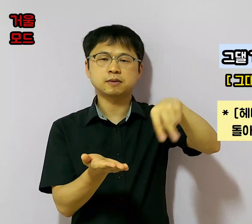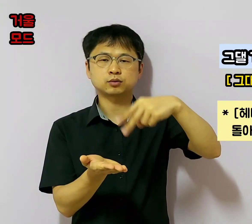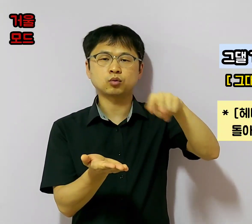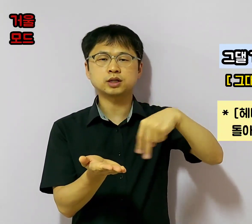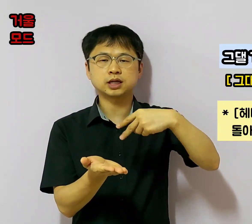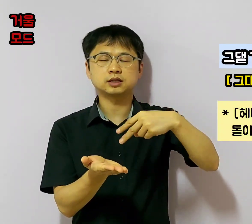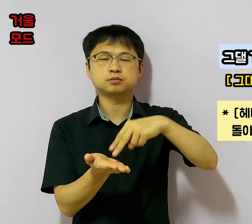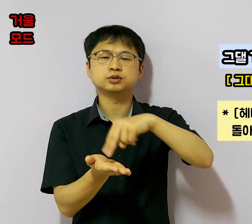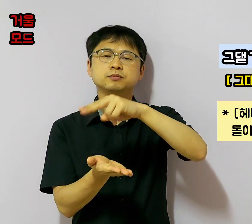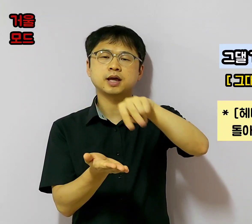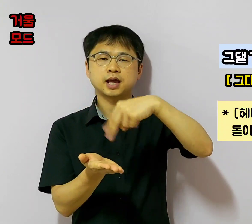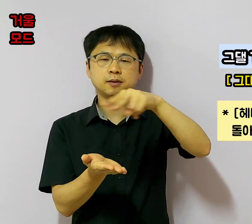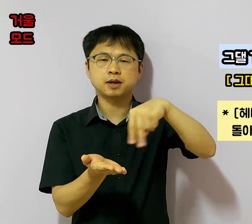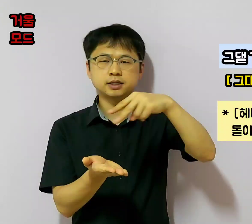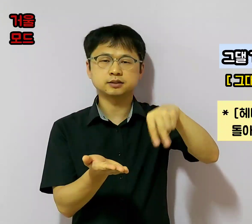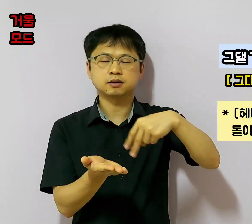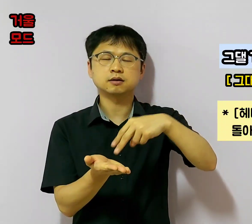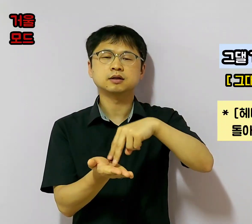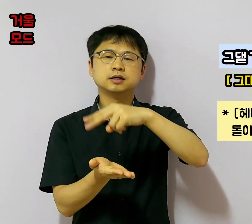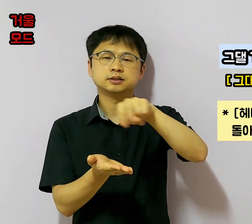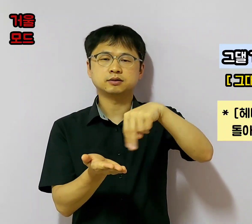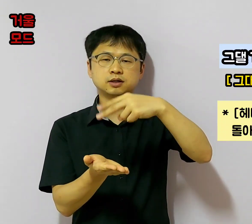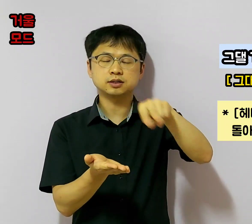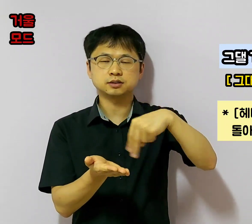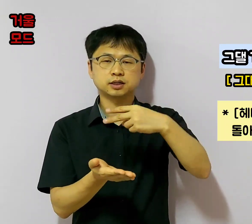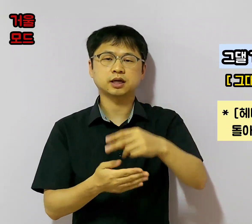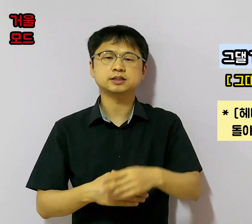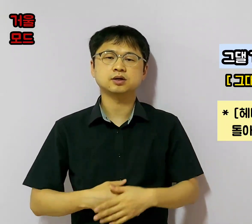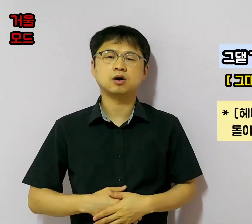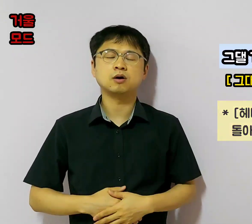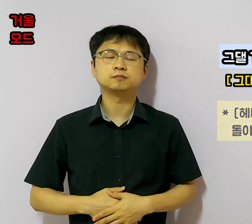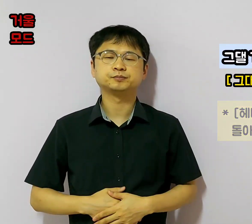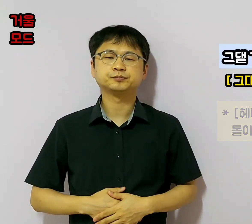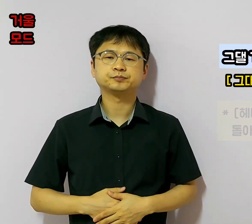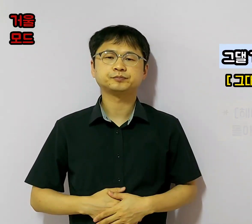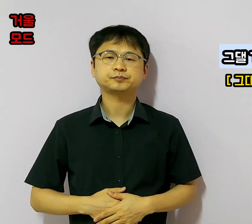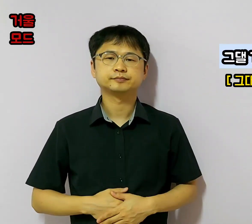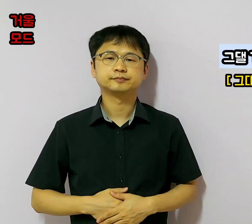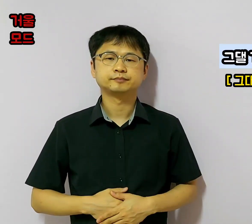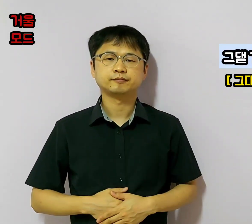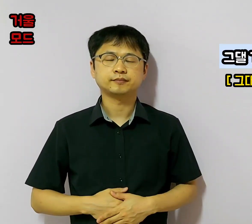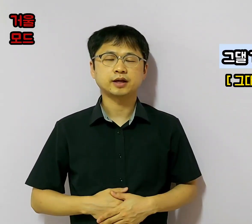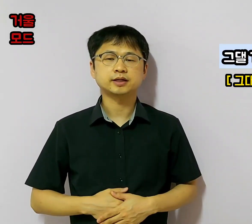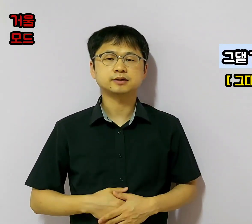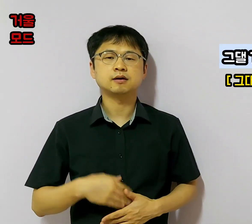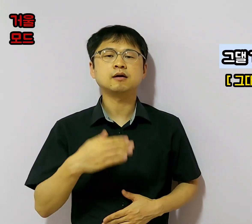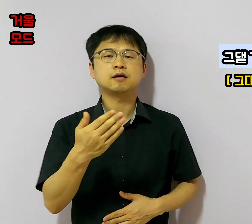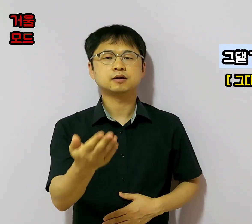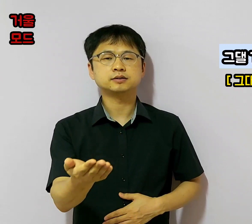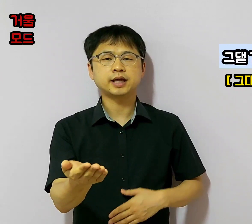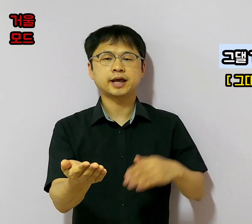막 돌아다니는 모습, 헤매이는 것, 서성이는 게 되겠죠. 네, 그래서